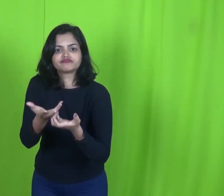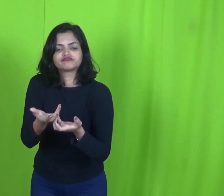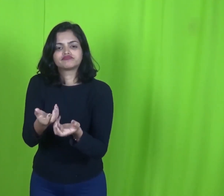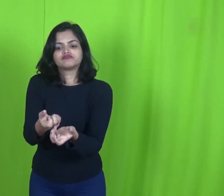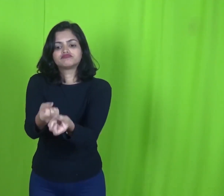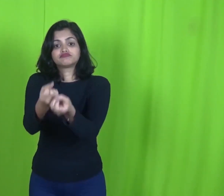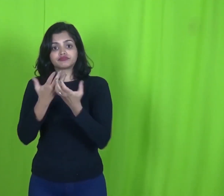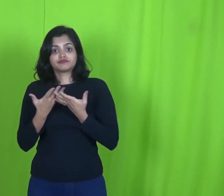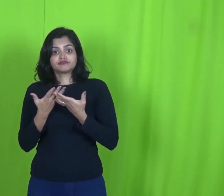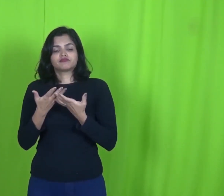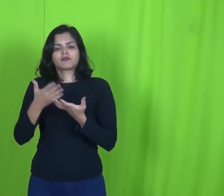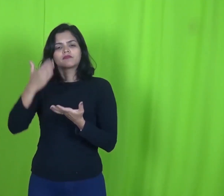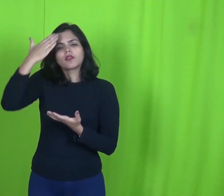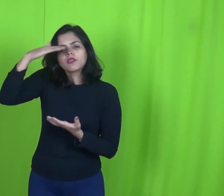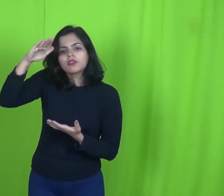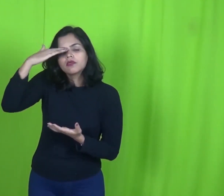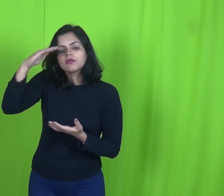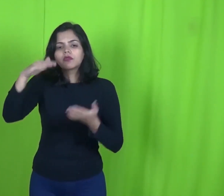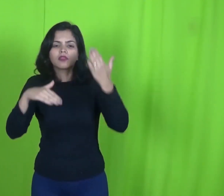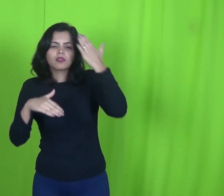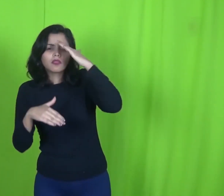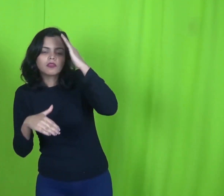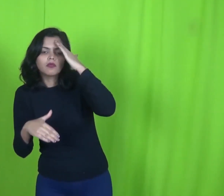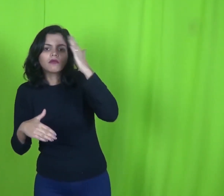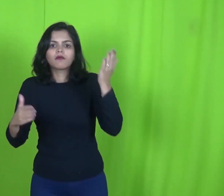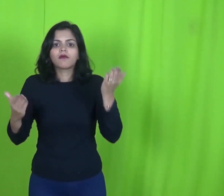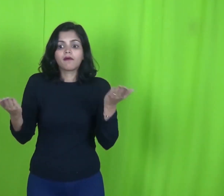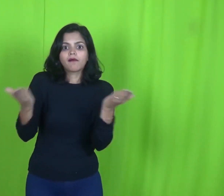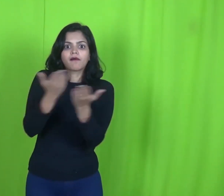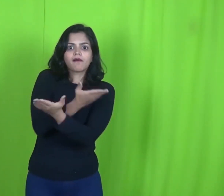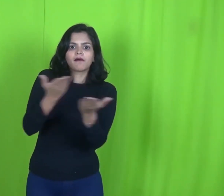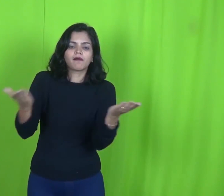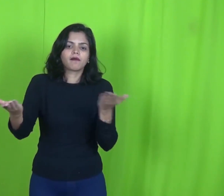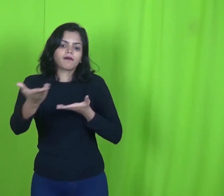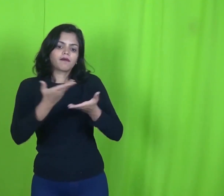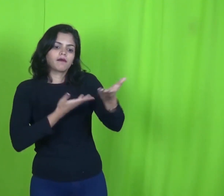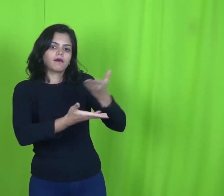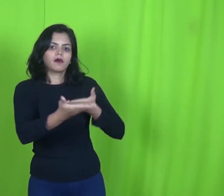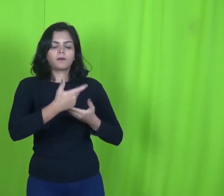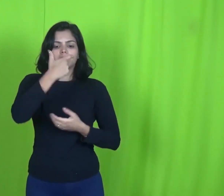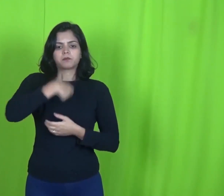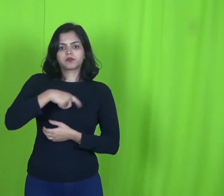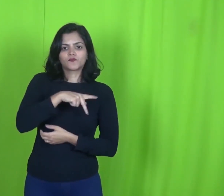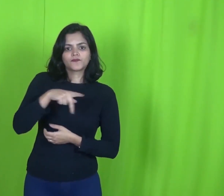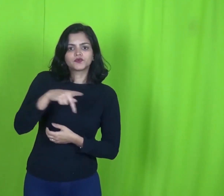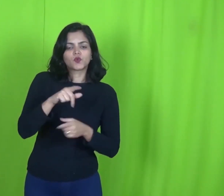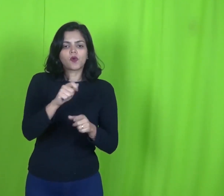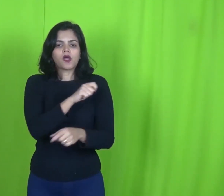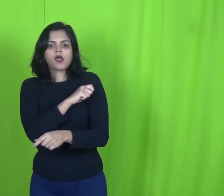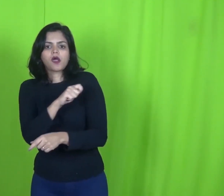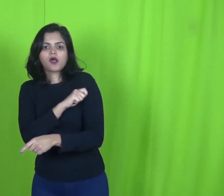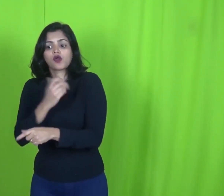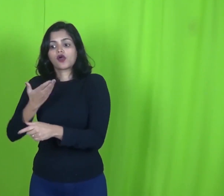informações, compreender essa troca entre professor e aluno, colegas. Então, é muito importante essa